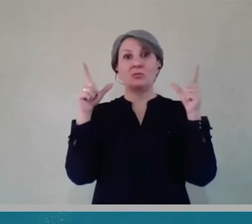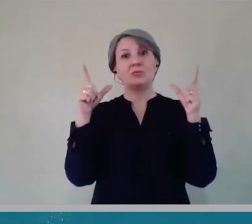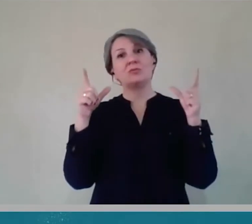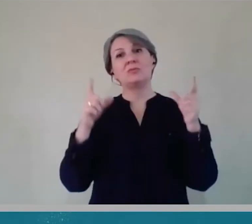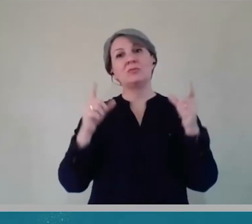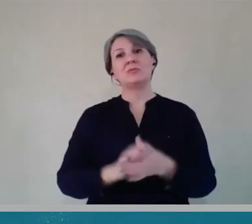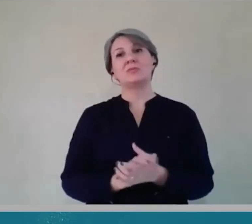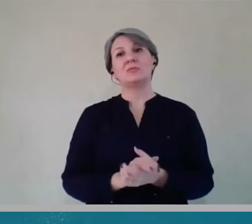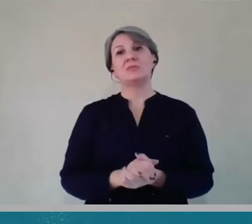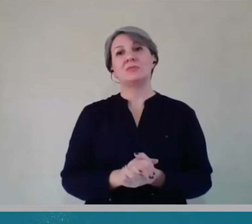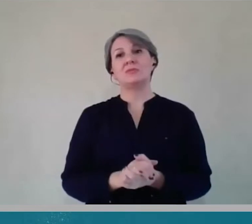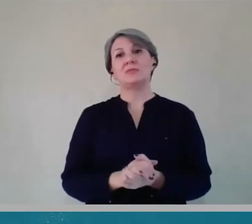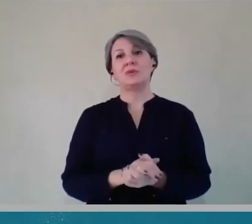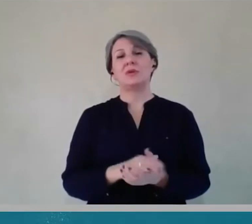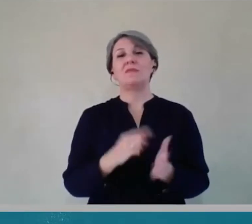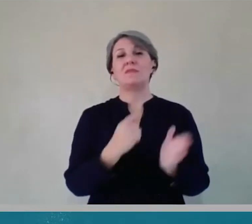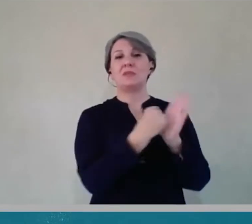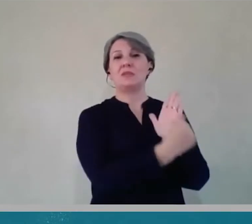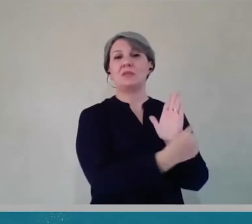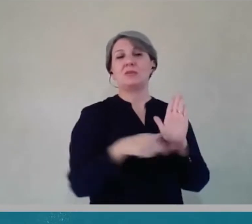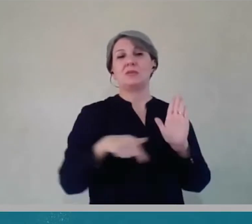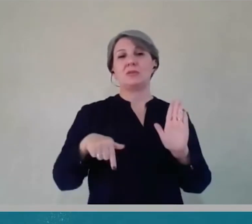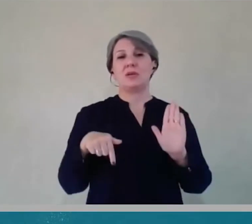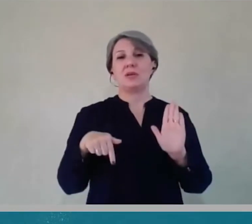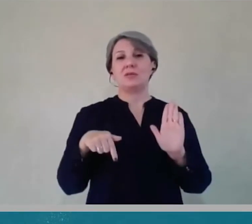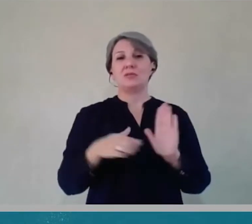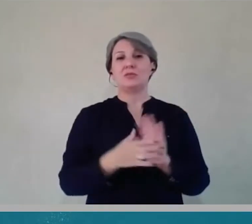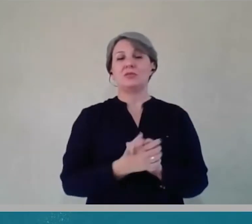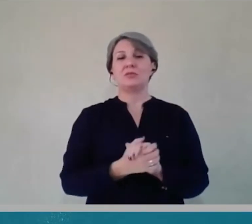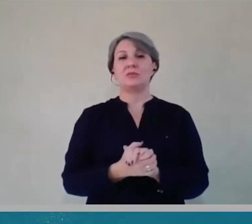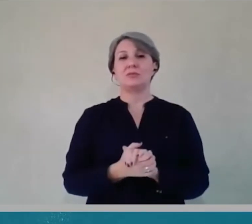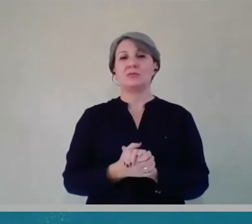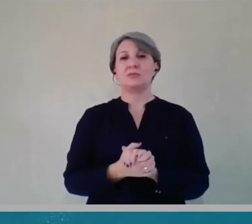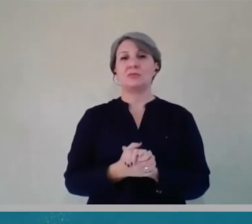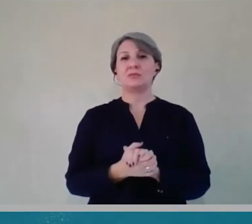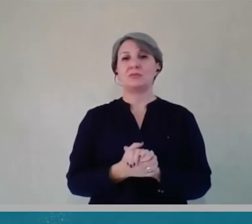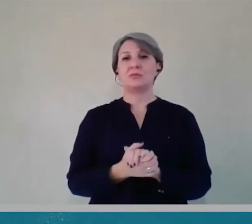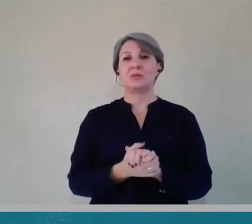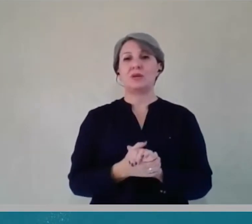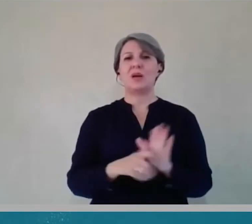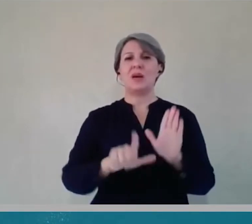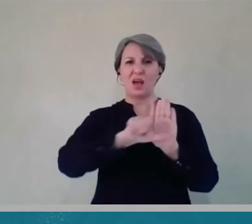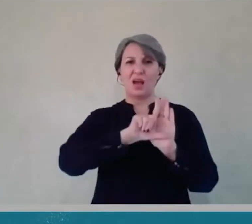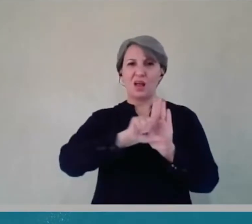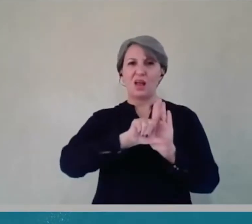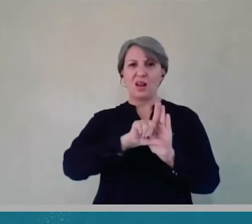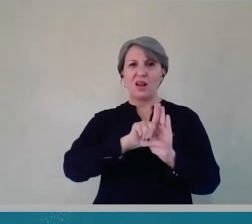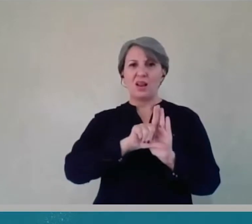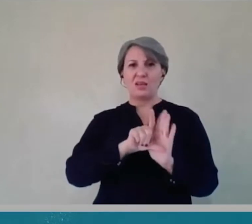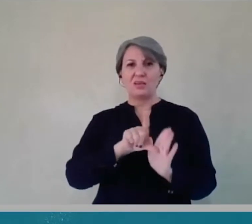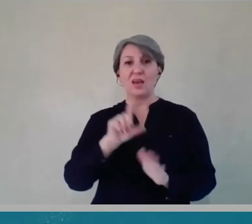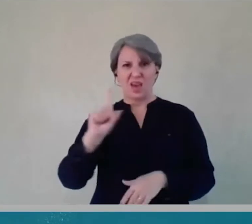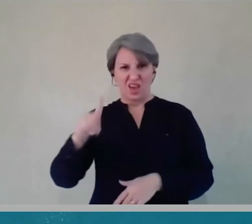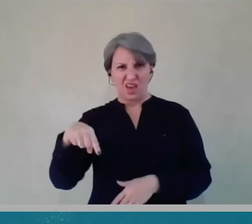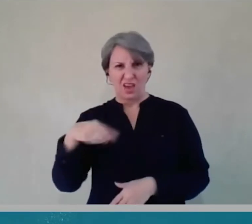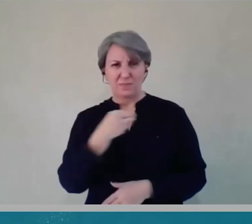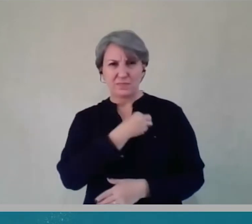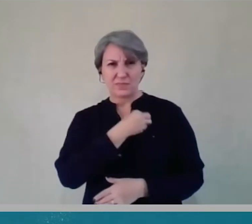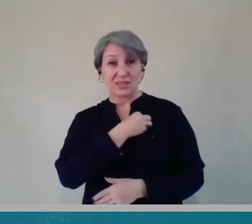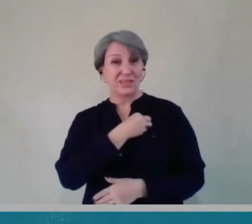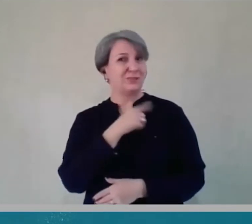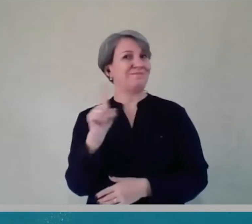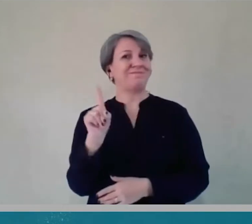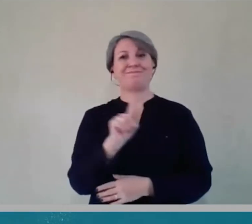7. Que diremos, pois, é a lei pecado? De modo nenhum, mas eu não teria